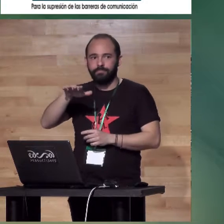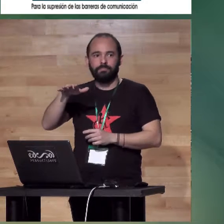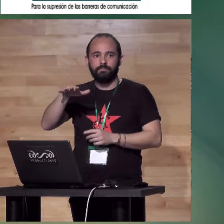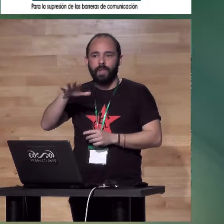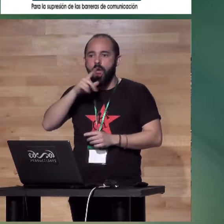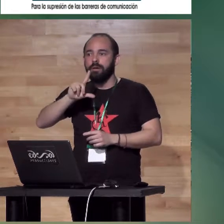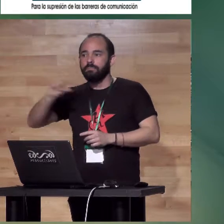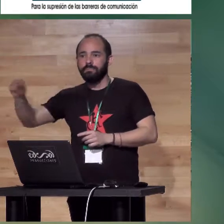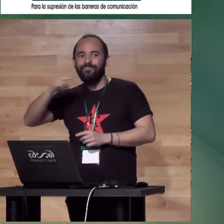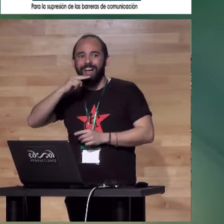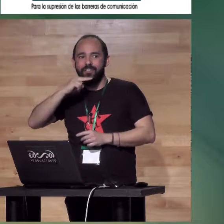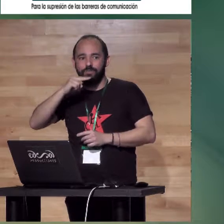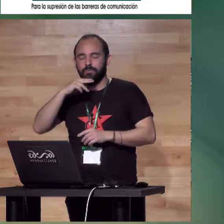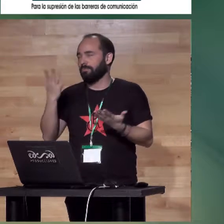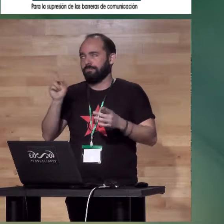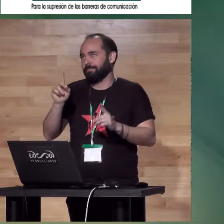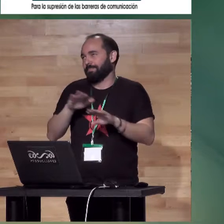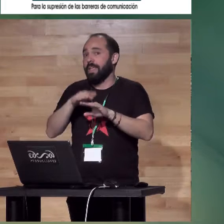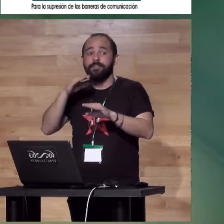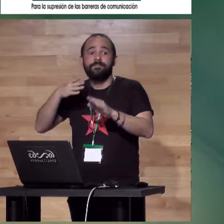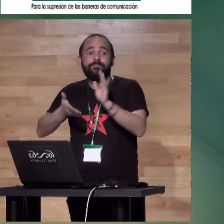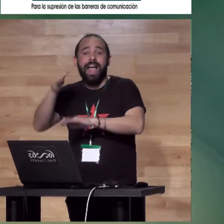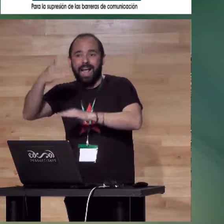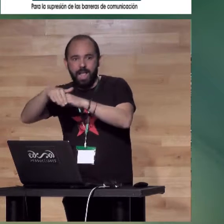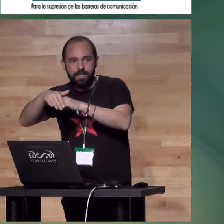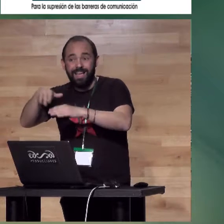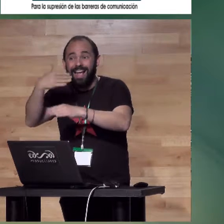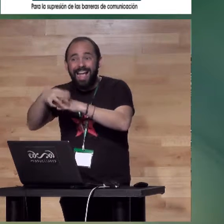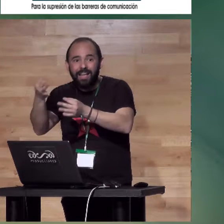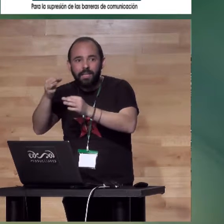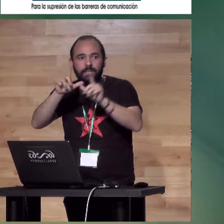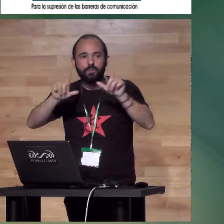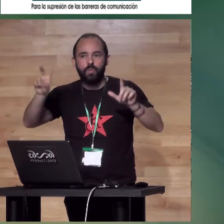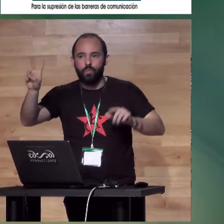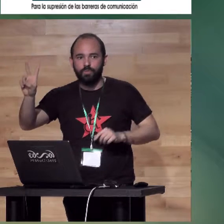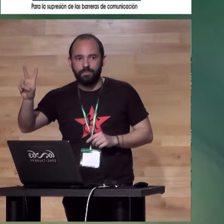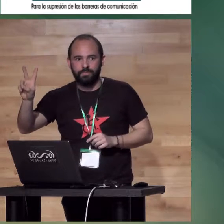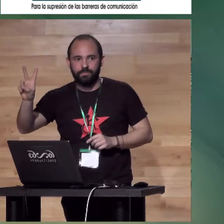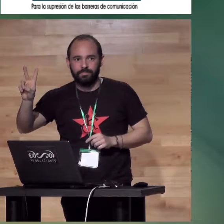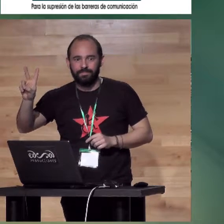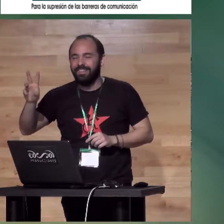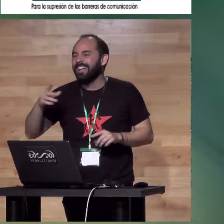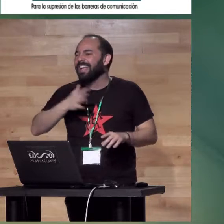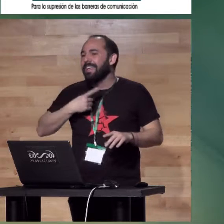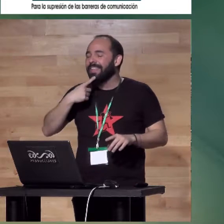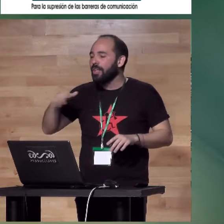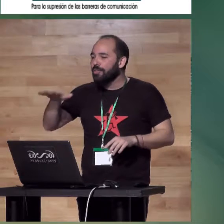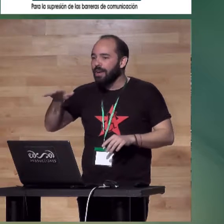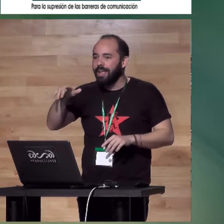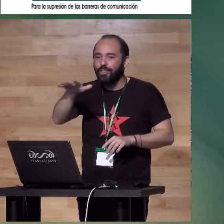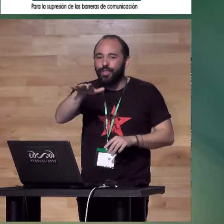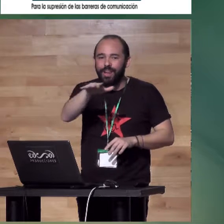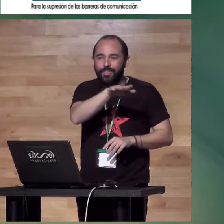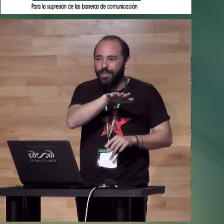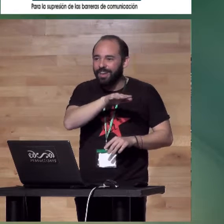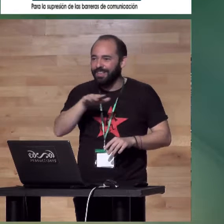En la cocina por la mañana. Se va al baño. O se va a la calle. Ya se va a la calle, ya es la secuencia